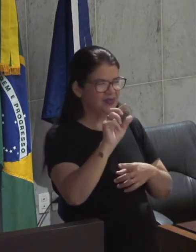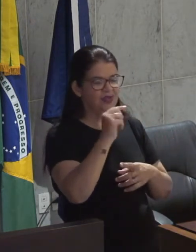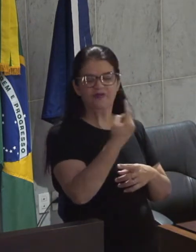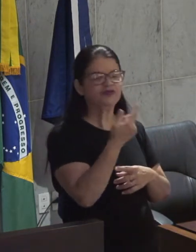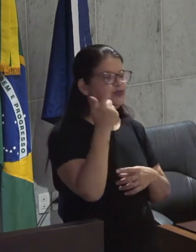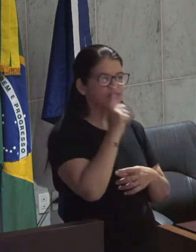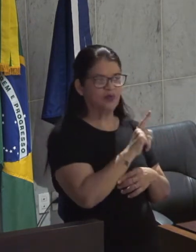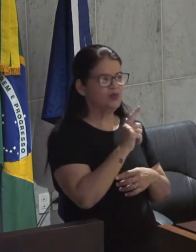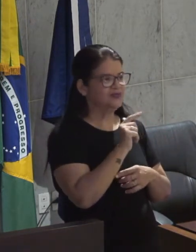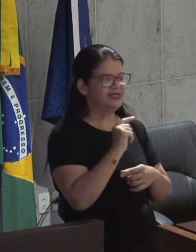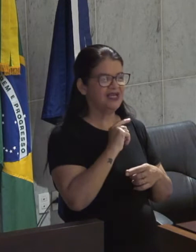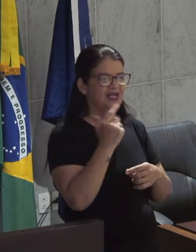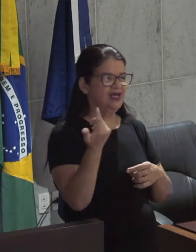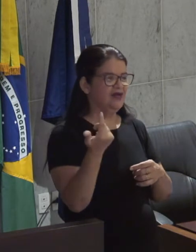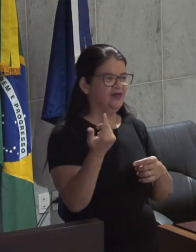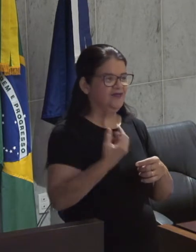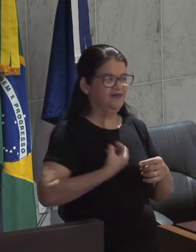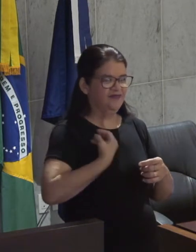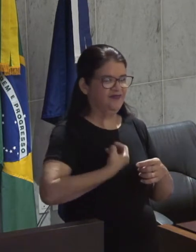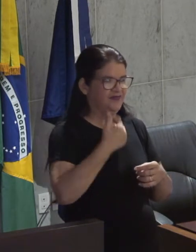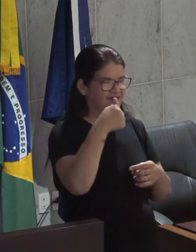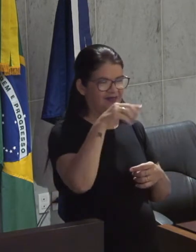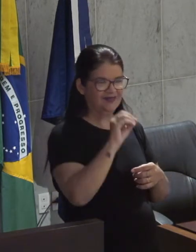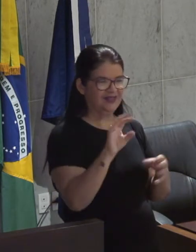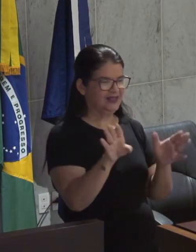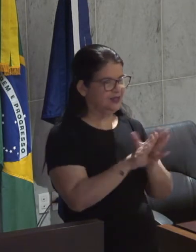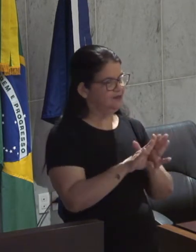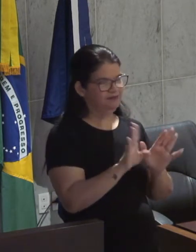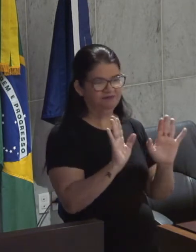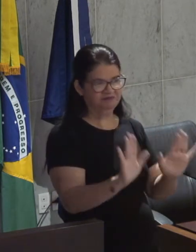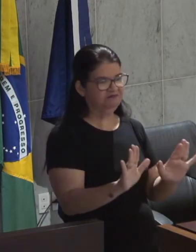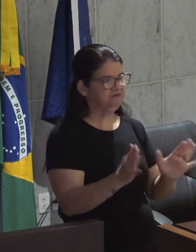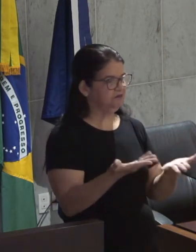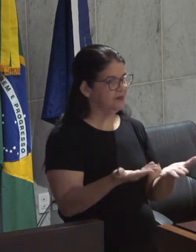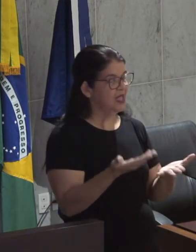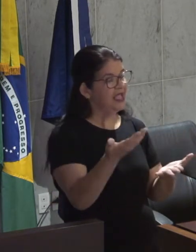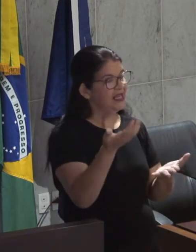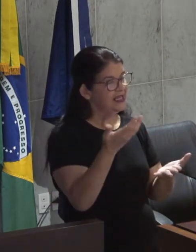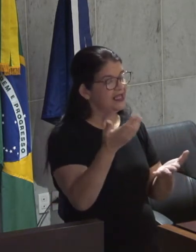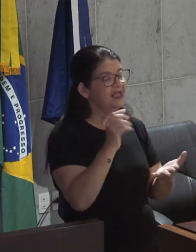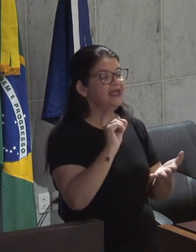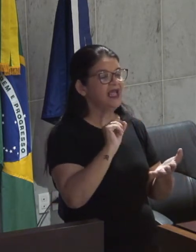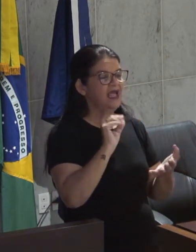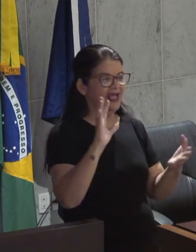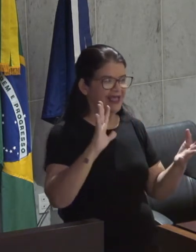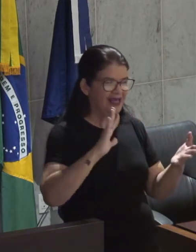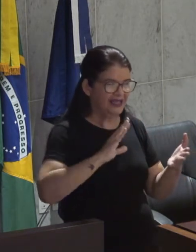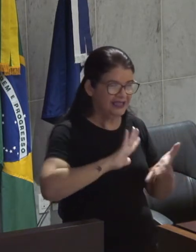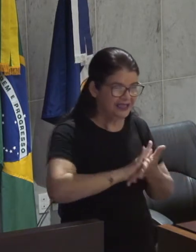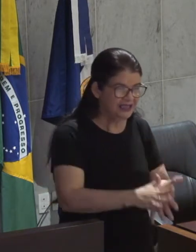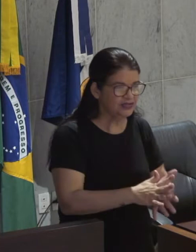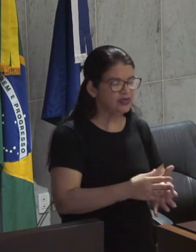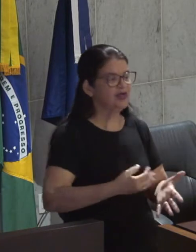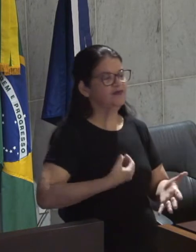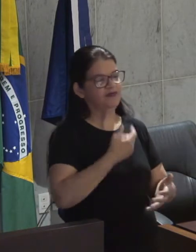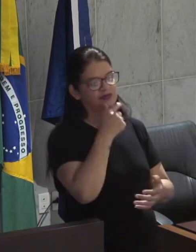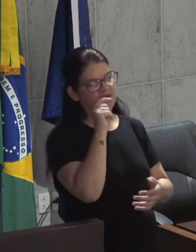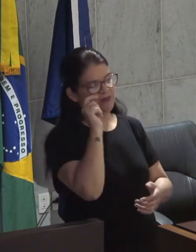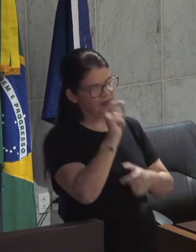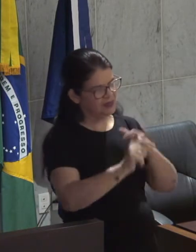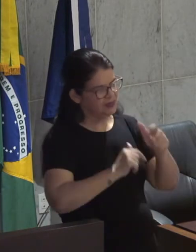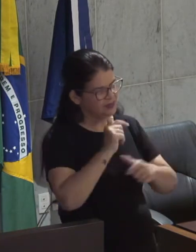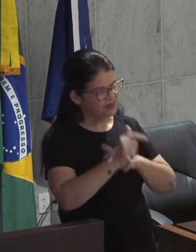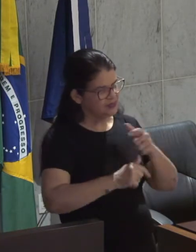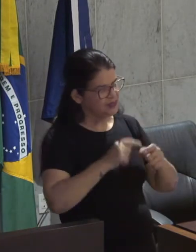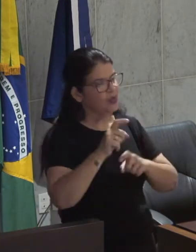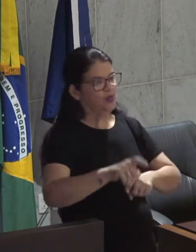não conseguiria chegar vivo aos 70 anos de idade. Ele queria era acabar com a vida do trabalhador e da trabalhadora rural.